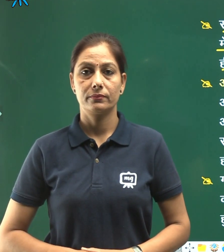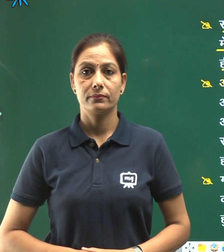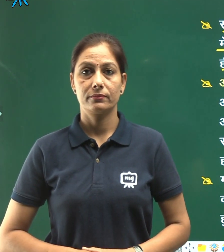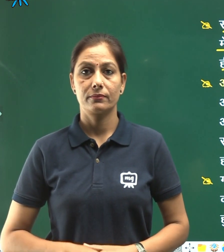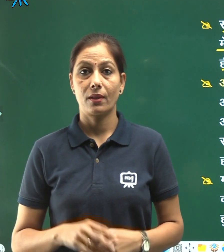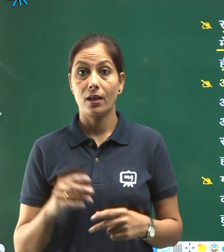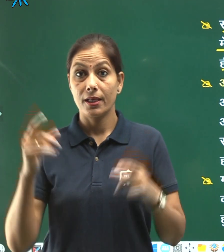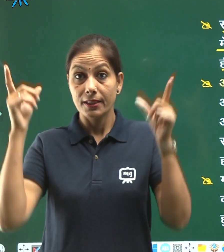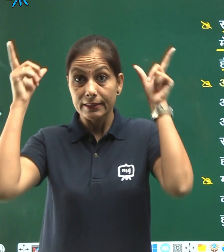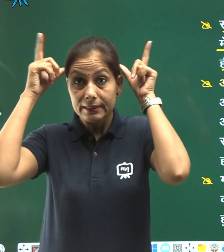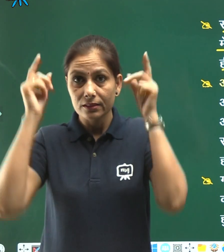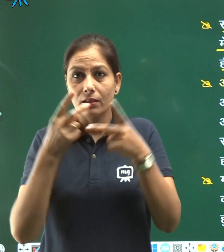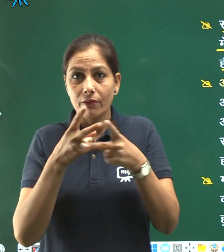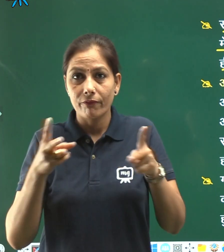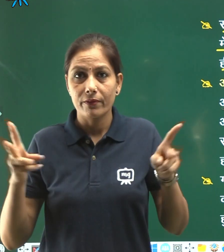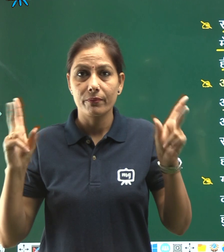गीदड़